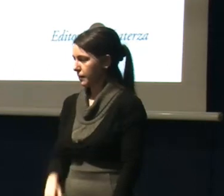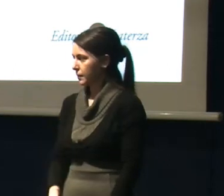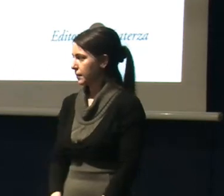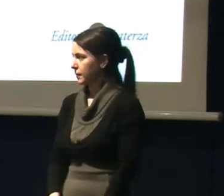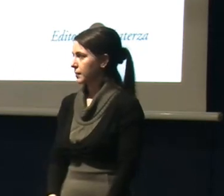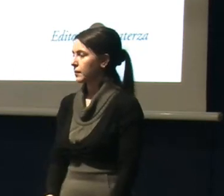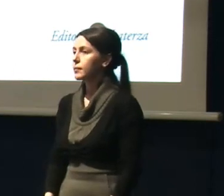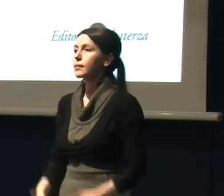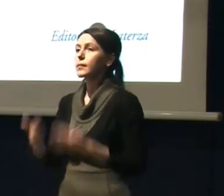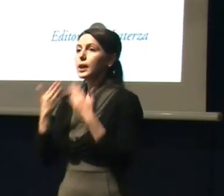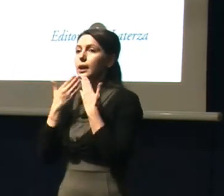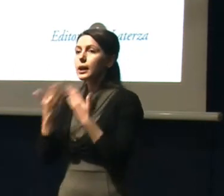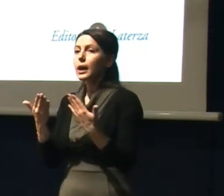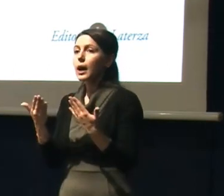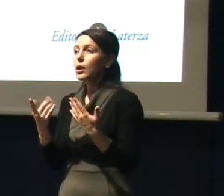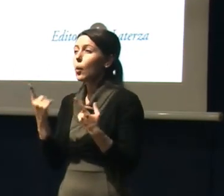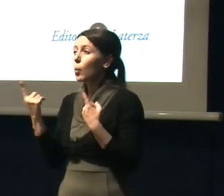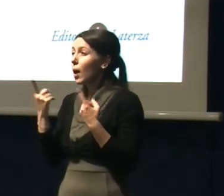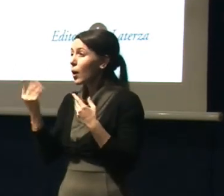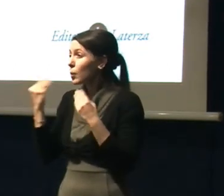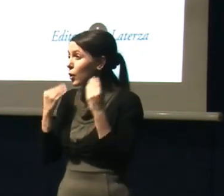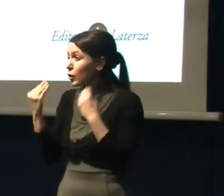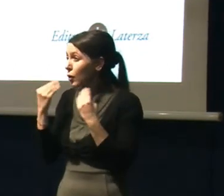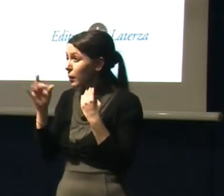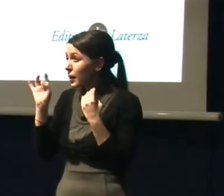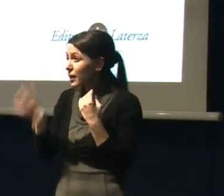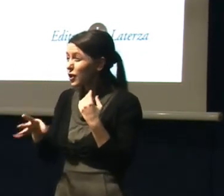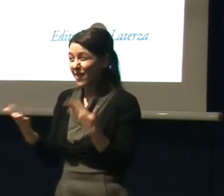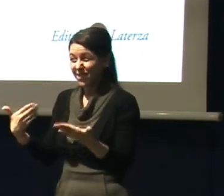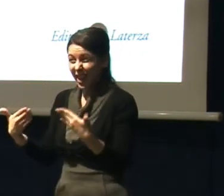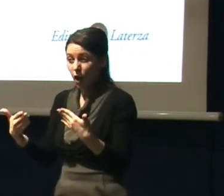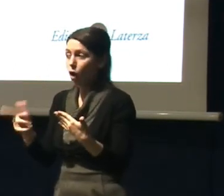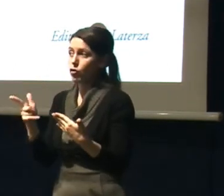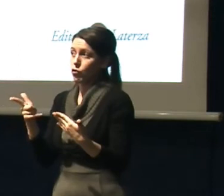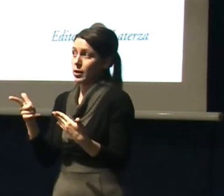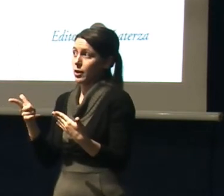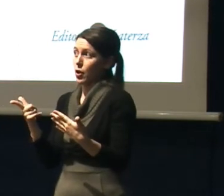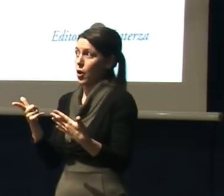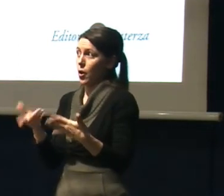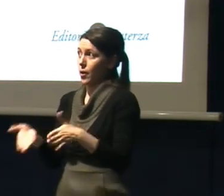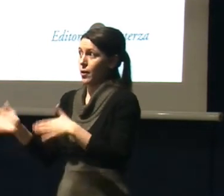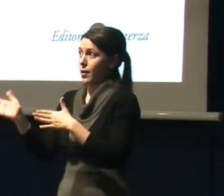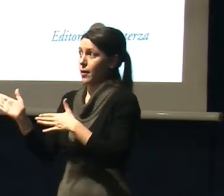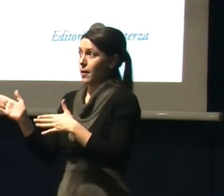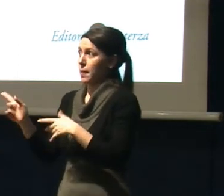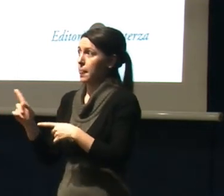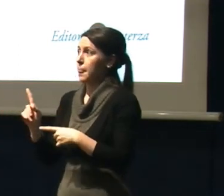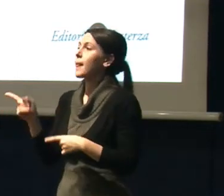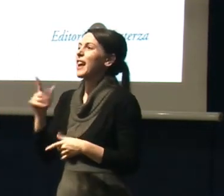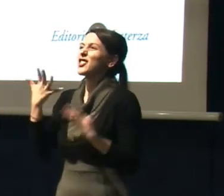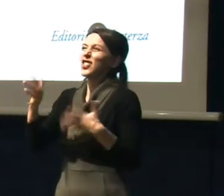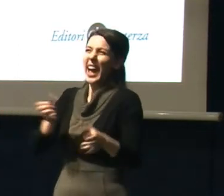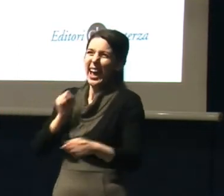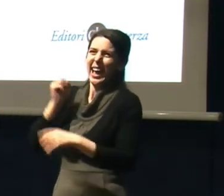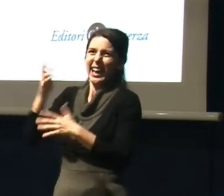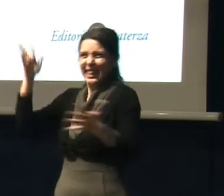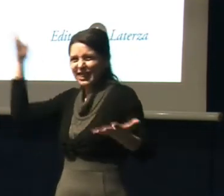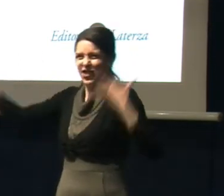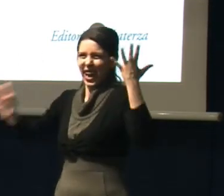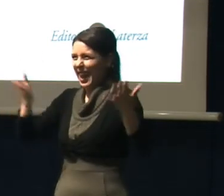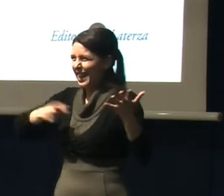grazie è qualcuno aveva delle domande veloci se no vi dobbiamo purtroppo salutare perché ci stanno facendo dei